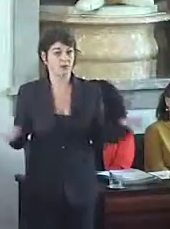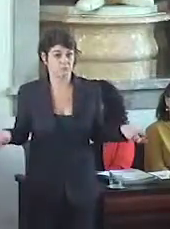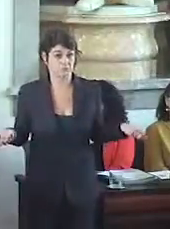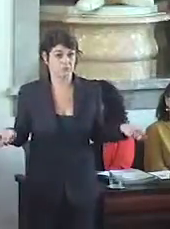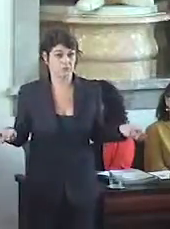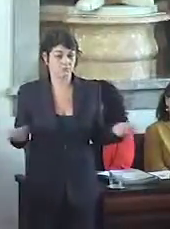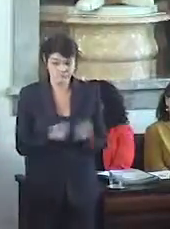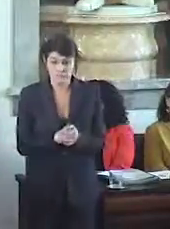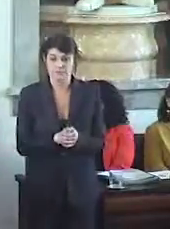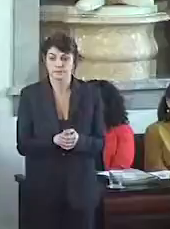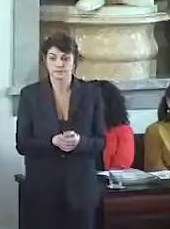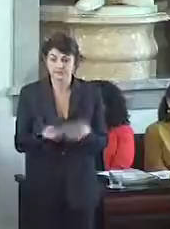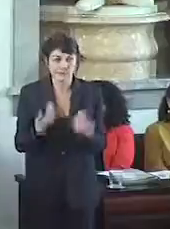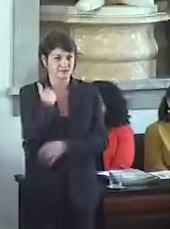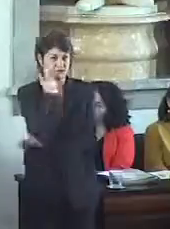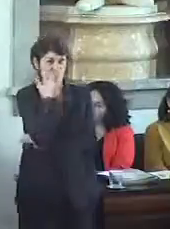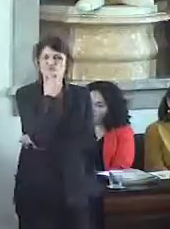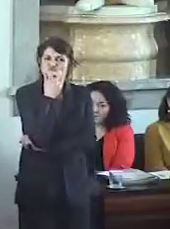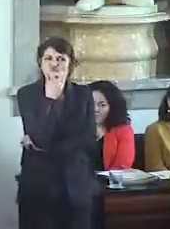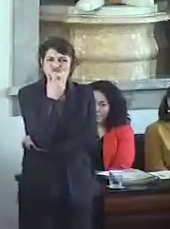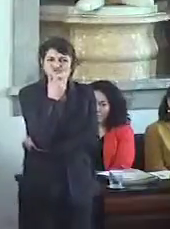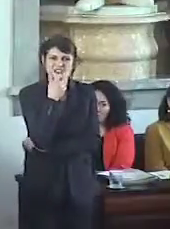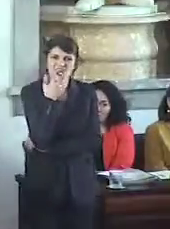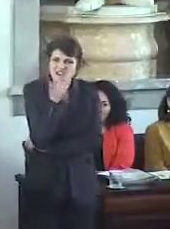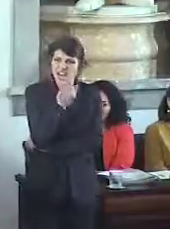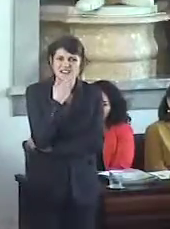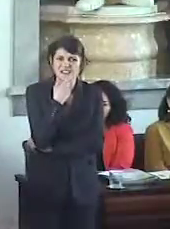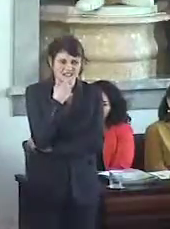denke mal, jetzt zum Schluss Ihrer Karriere